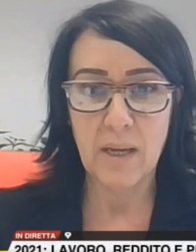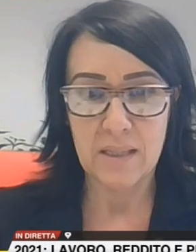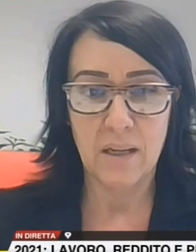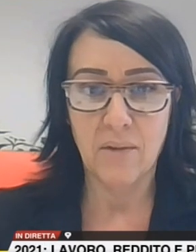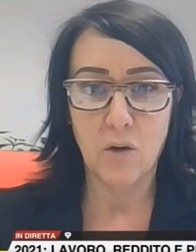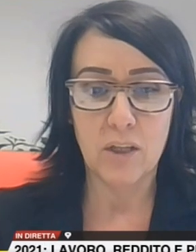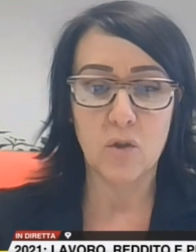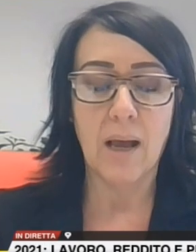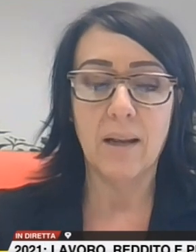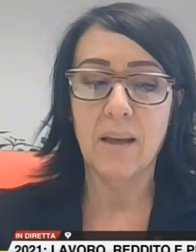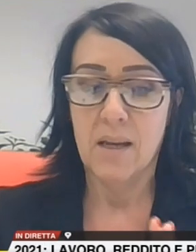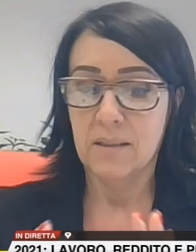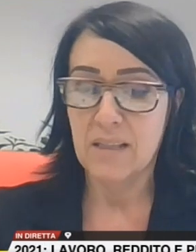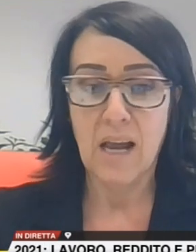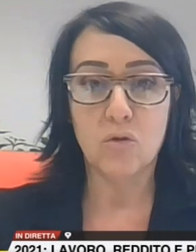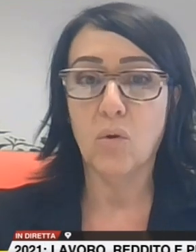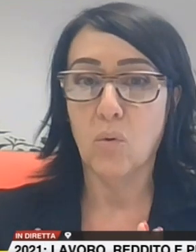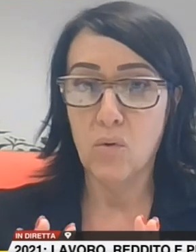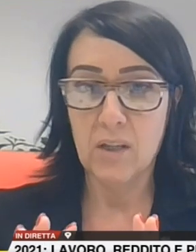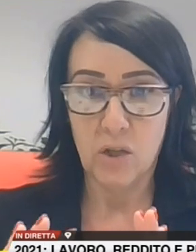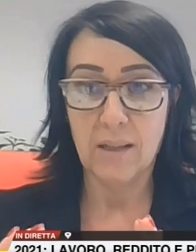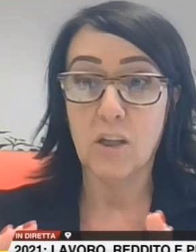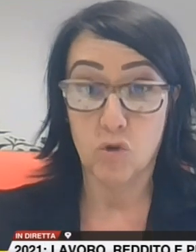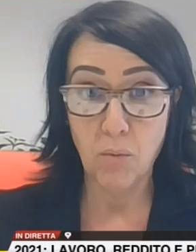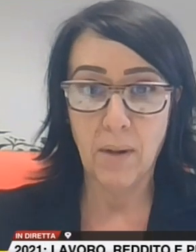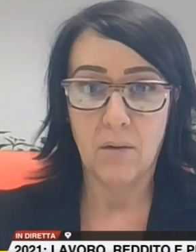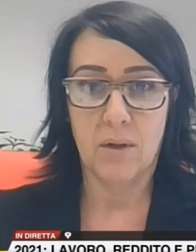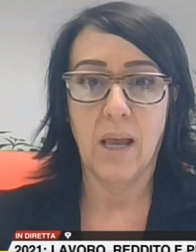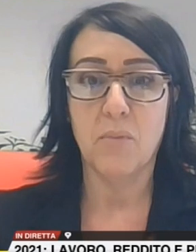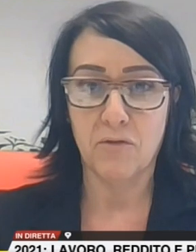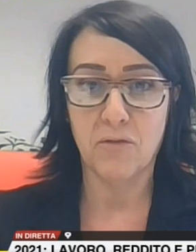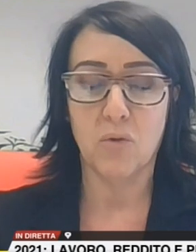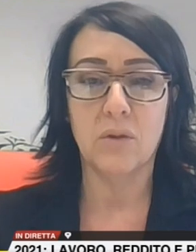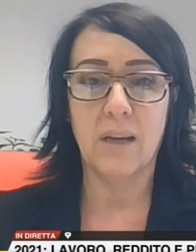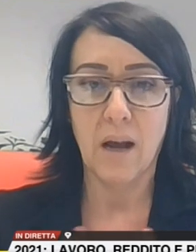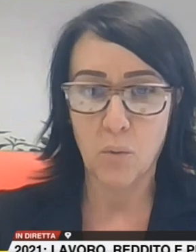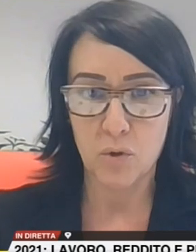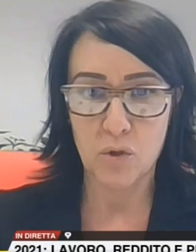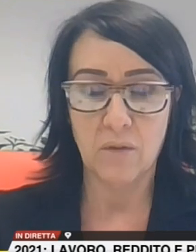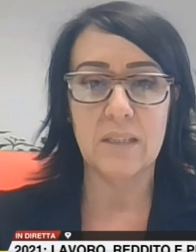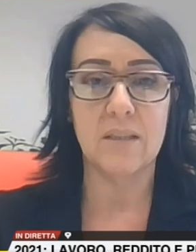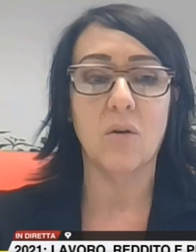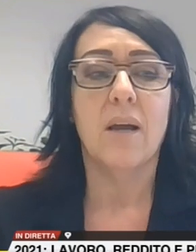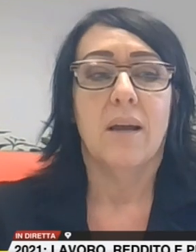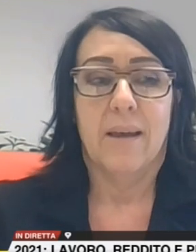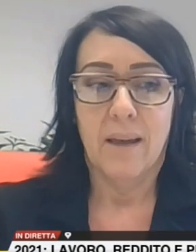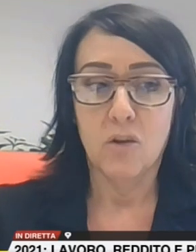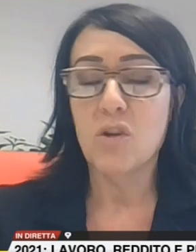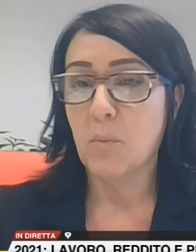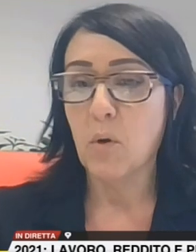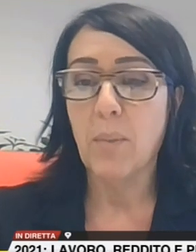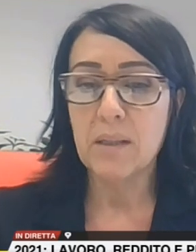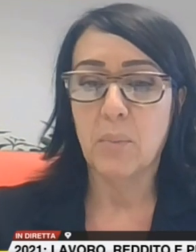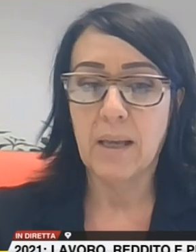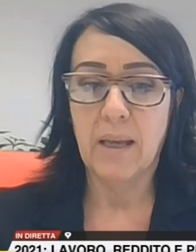di spesa a livello nazionale, destinato una certa somma, okay, per far fronte a questo servizio. Noi